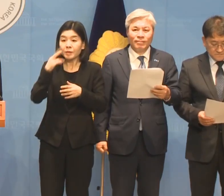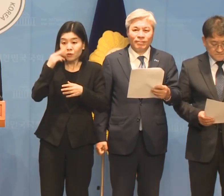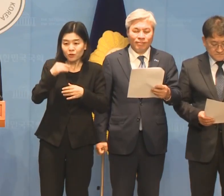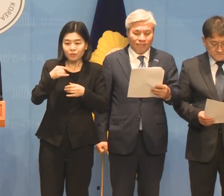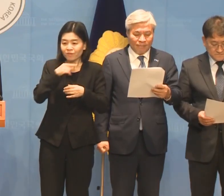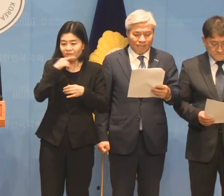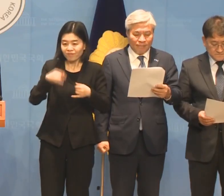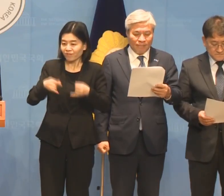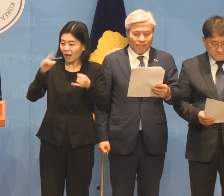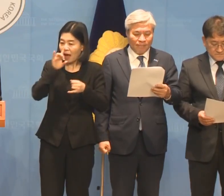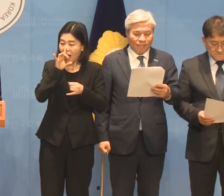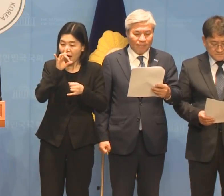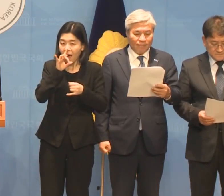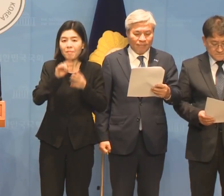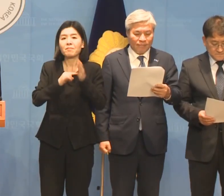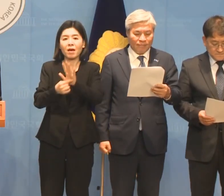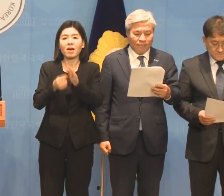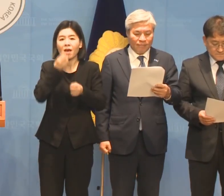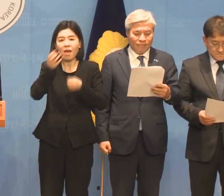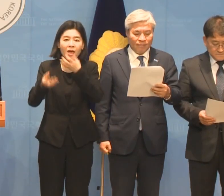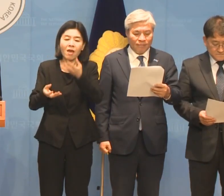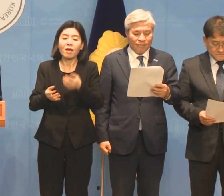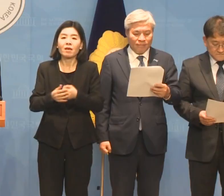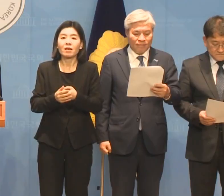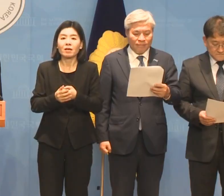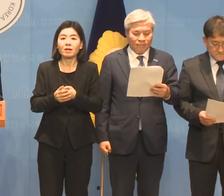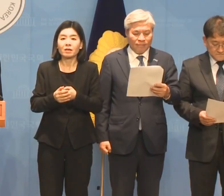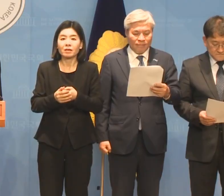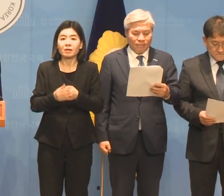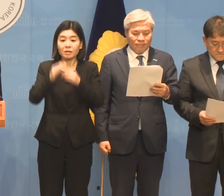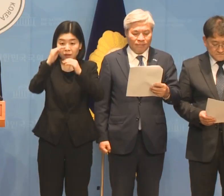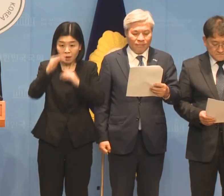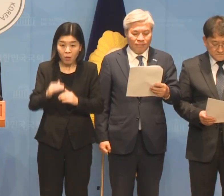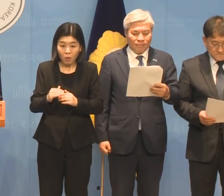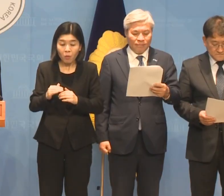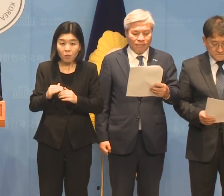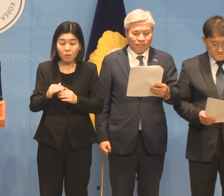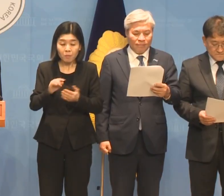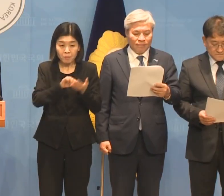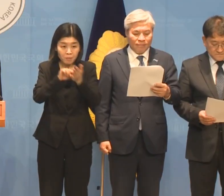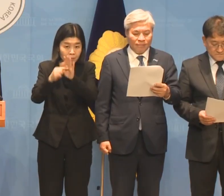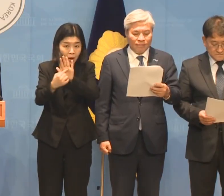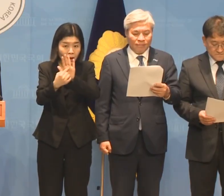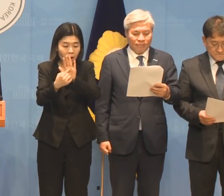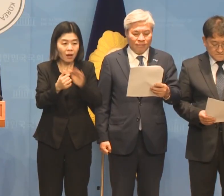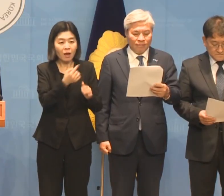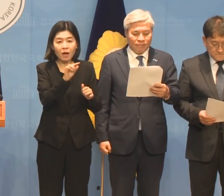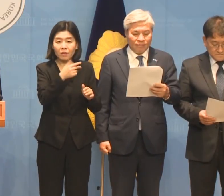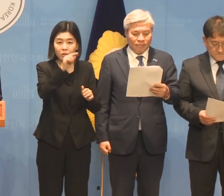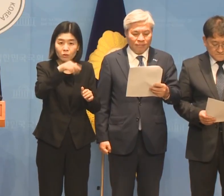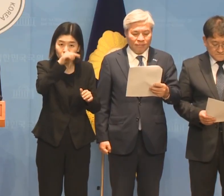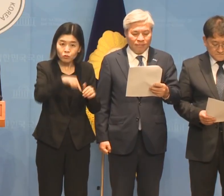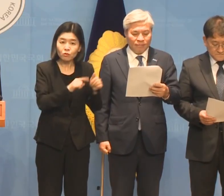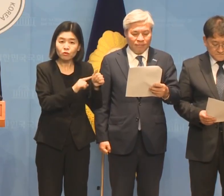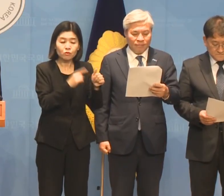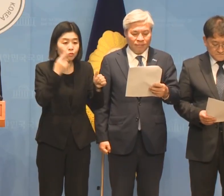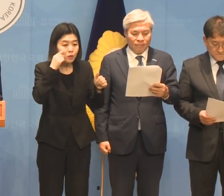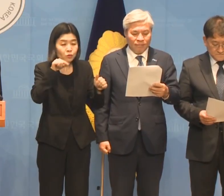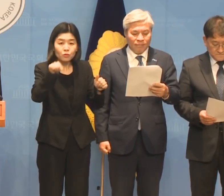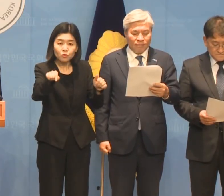쏟아냈습니다. 미국이 일본에 요구한 내용이 알려지면서 한덕수 권한대행은